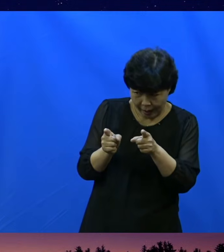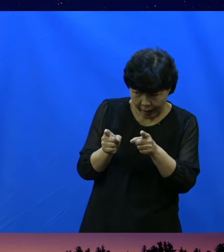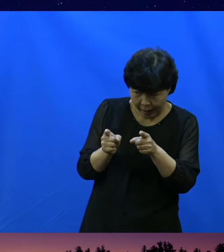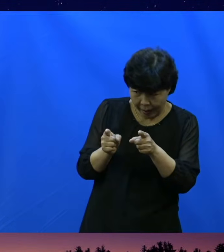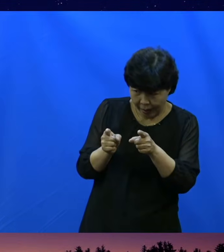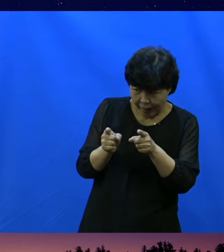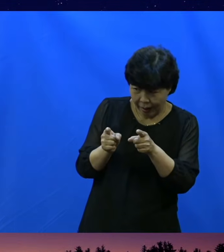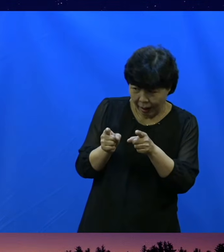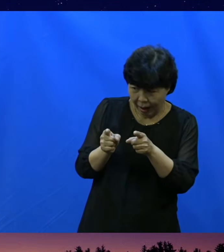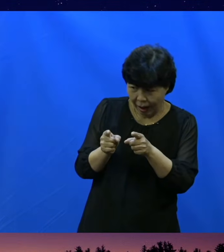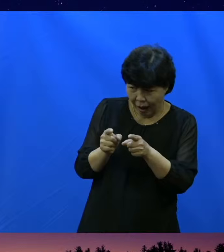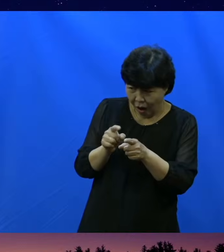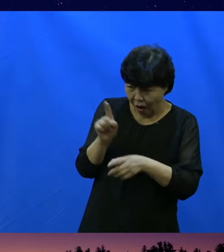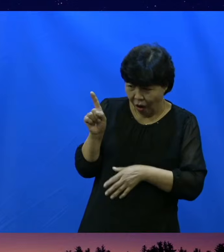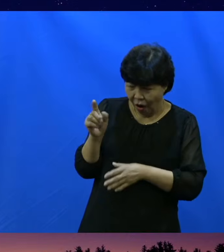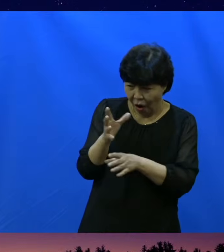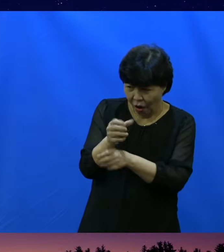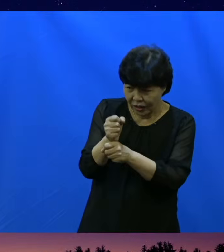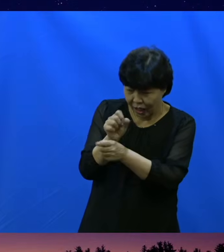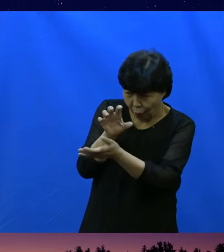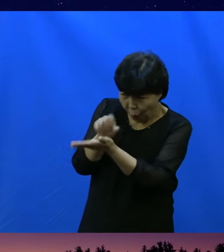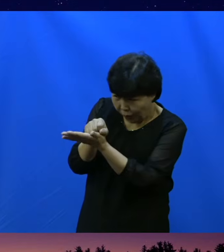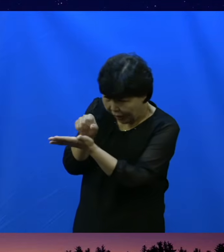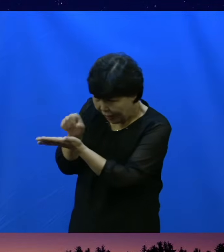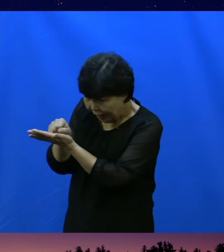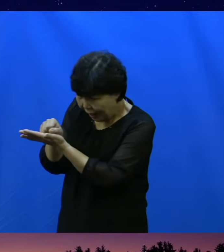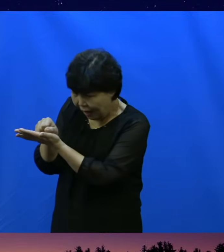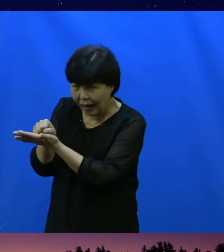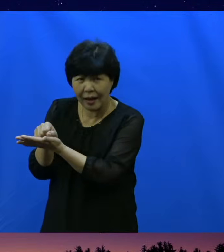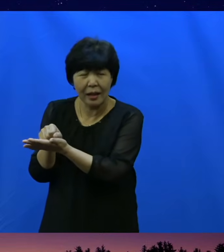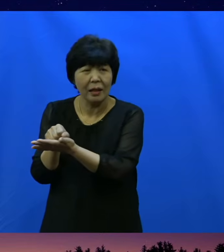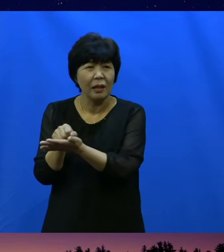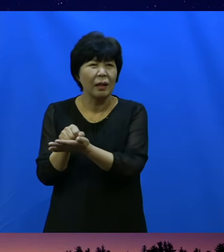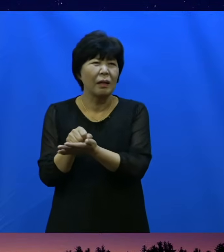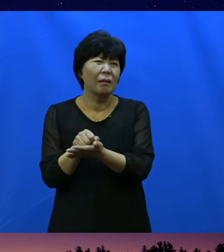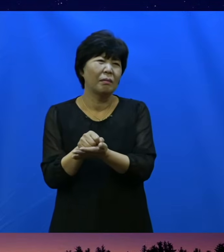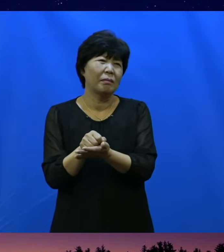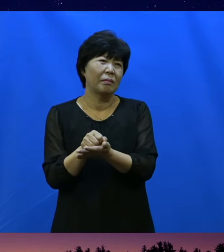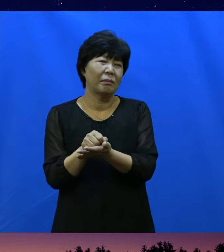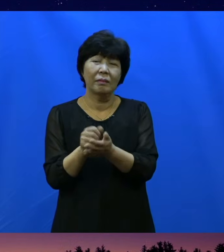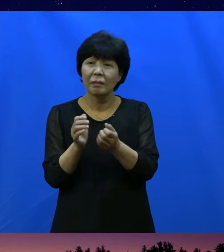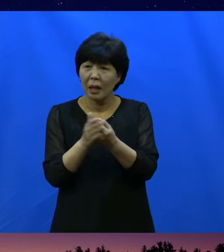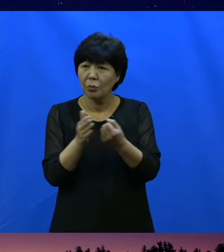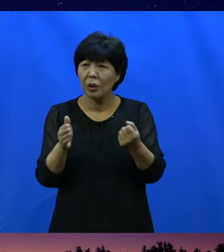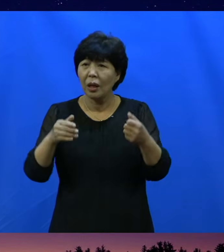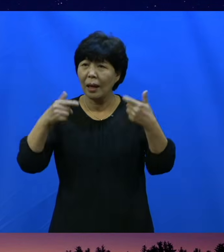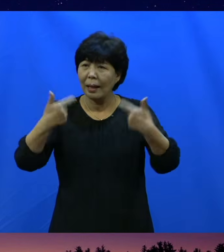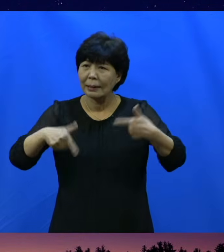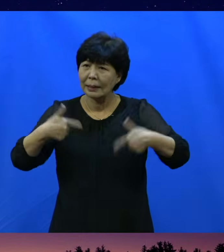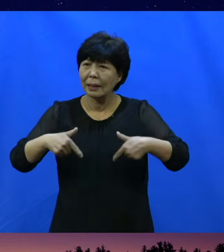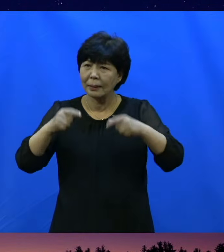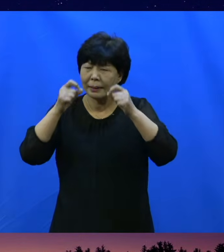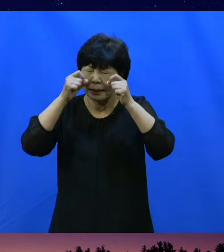밀고 들어오는 거죠. 그러니까 깨어 있어야 된다는 거예요. 그리고 기도를 해도 그냥 기도가 아니라 성령 안에서